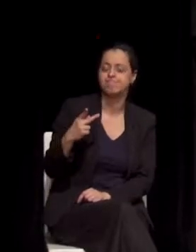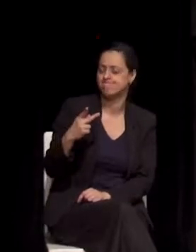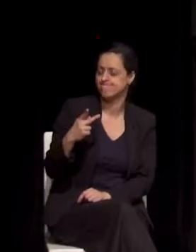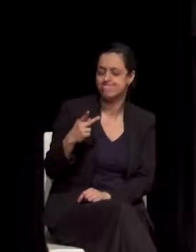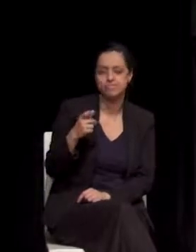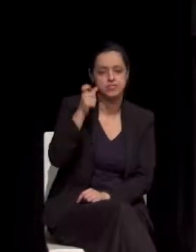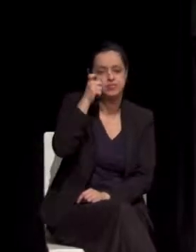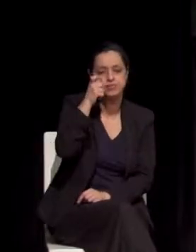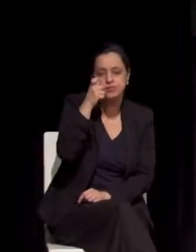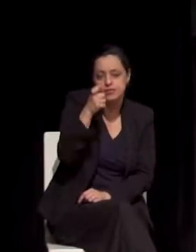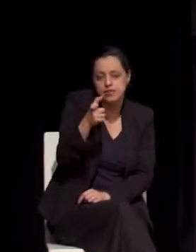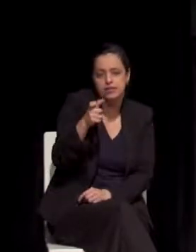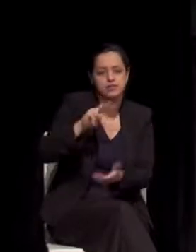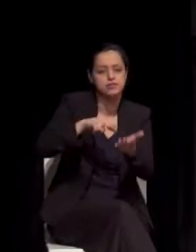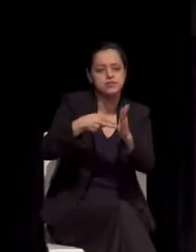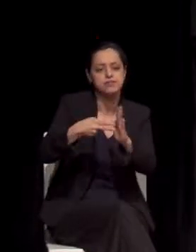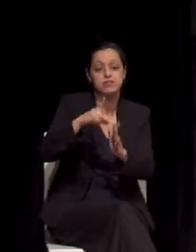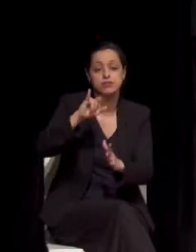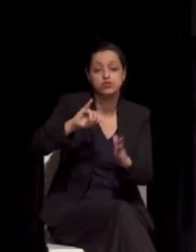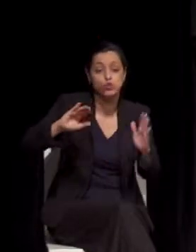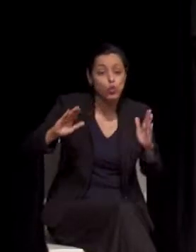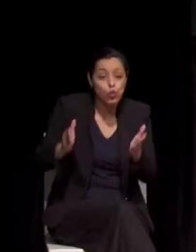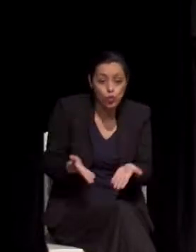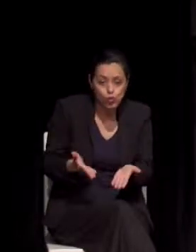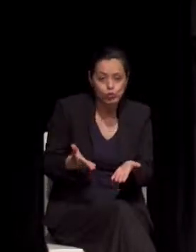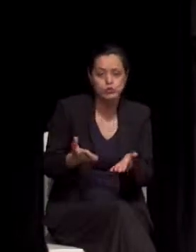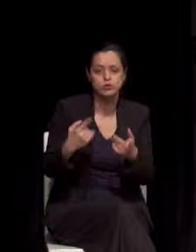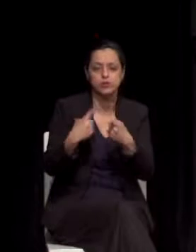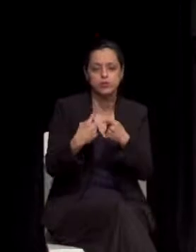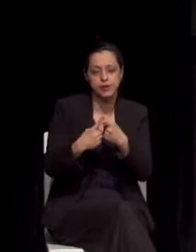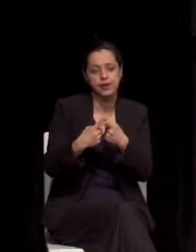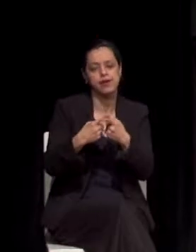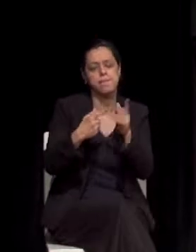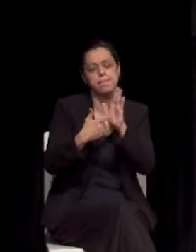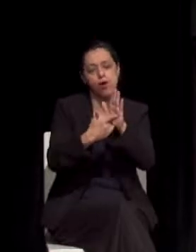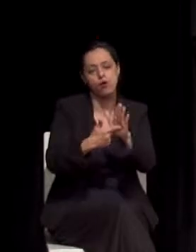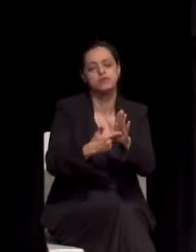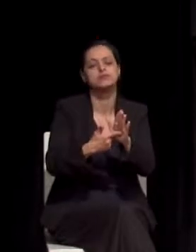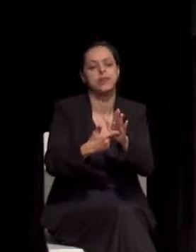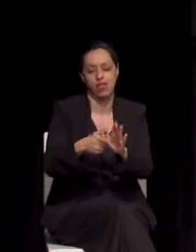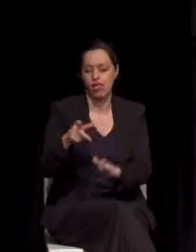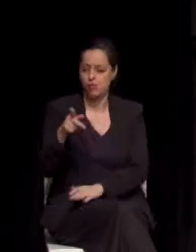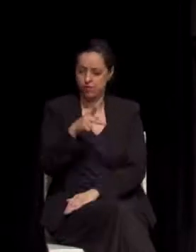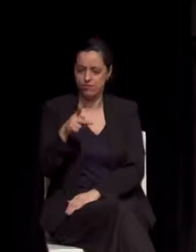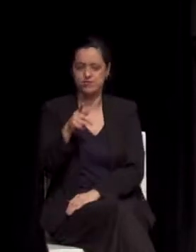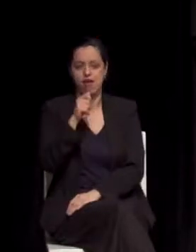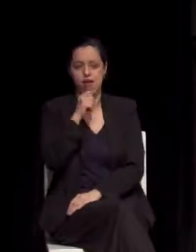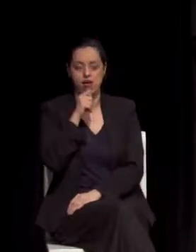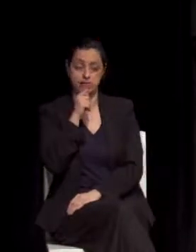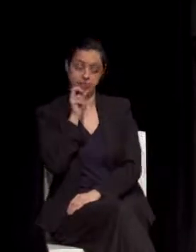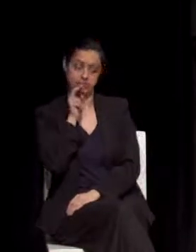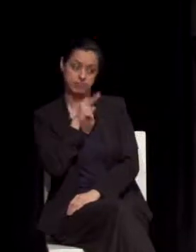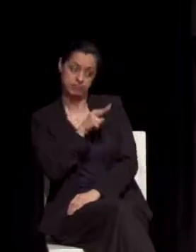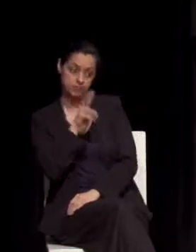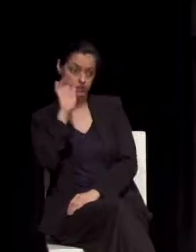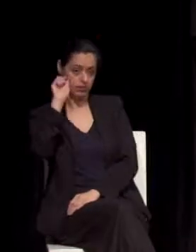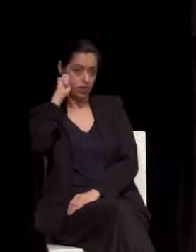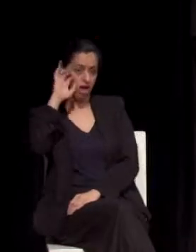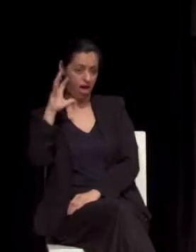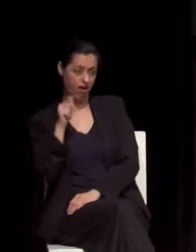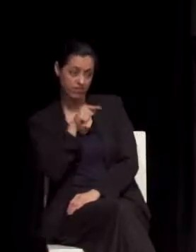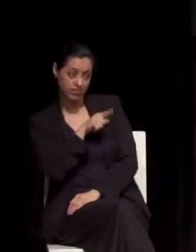atual quando ela diz que ainda há professores que entendem a África como um